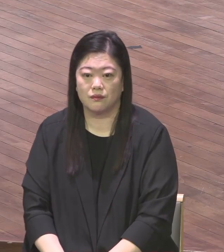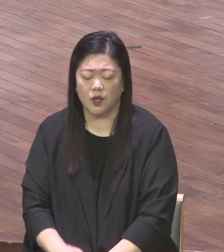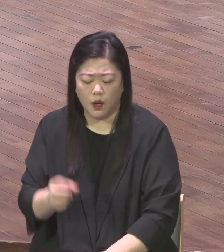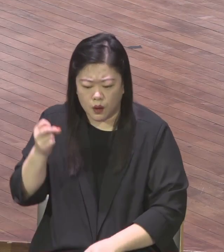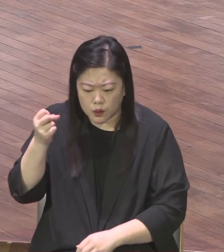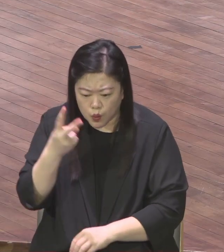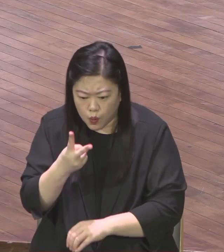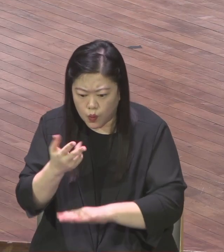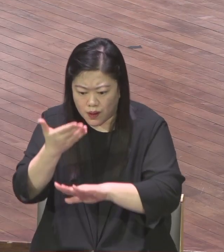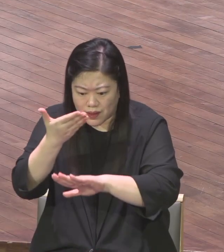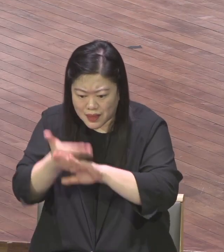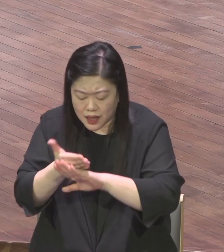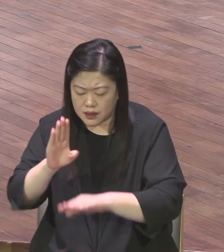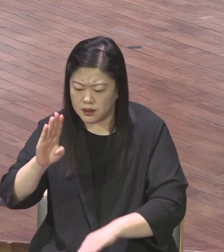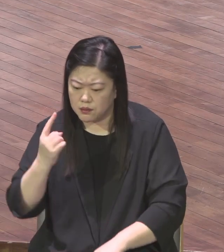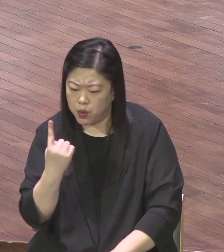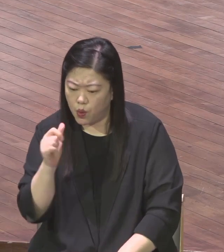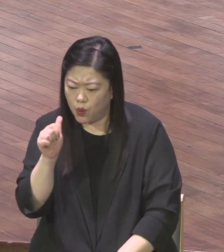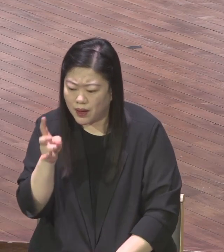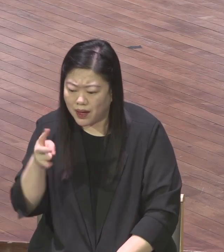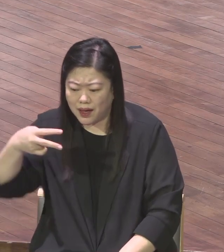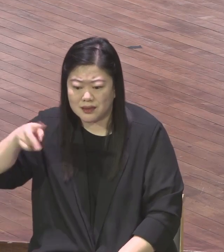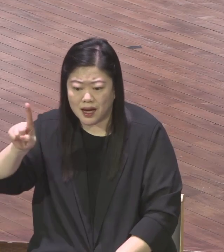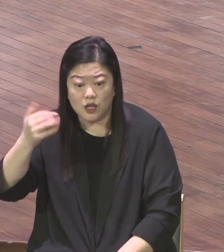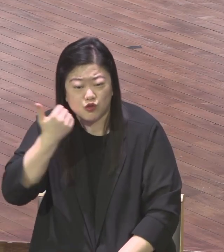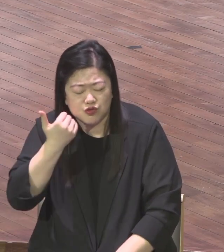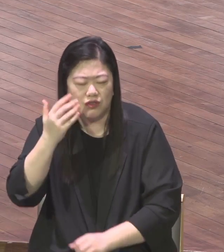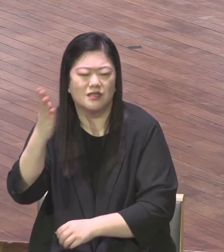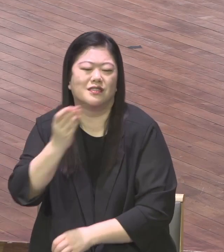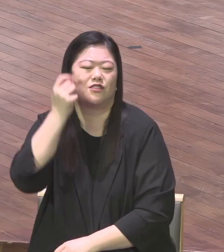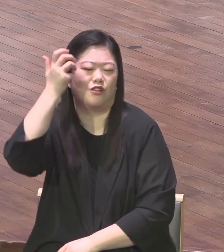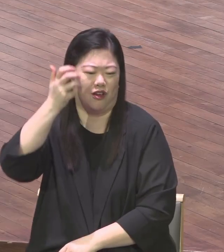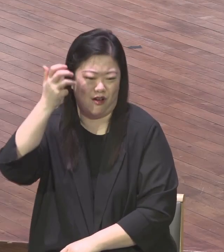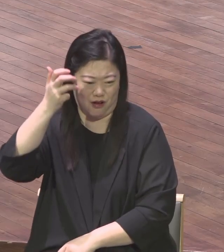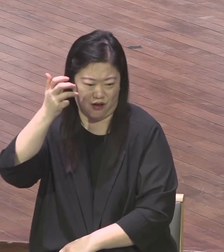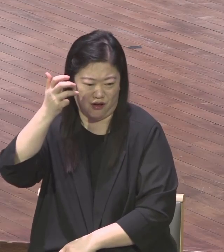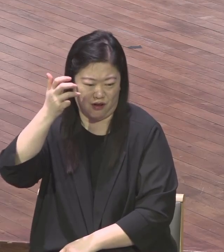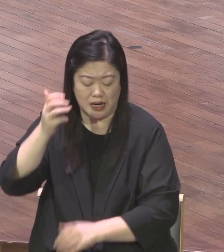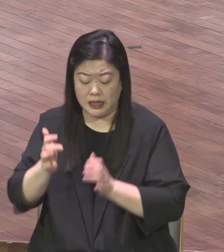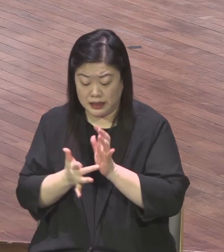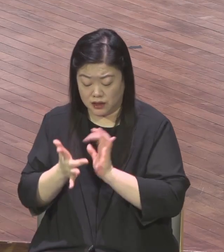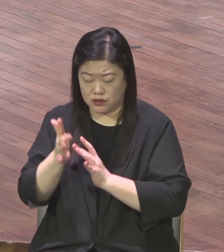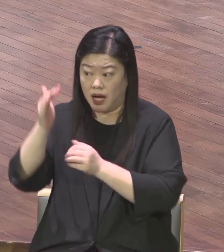다른 보혜사는 성령을 말합니다. 이 성령을